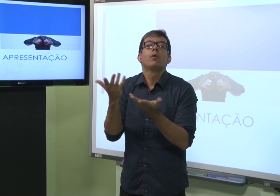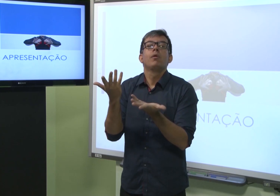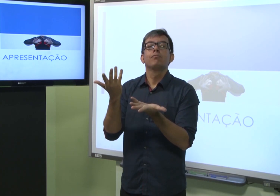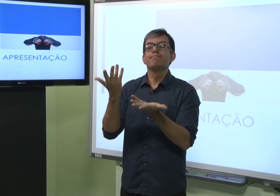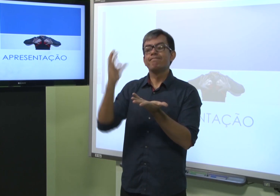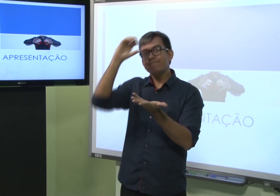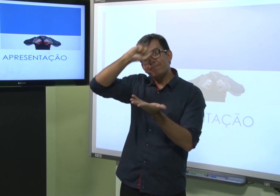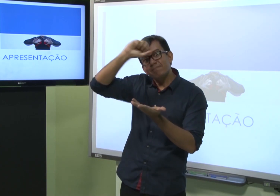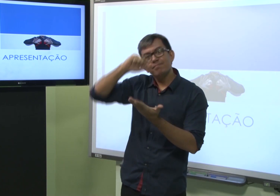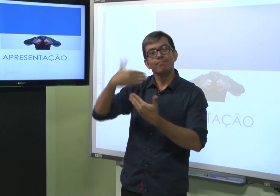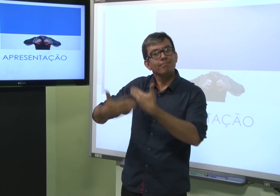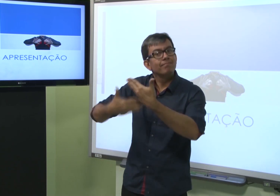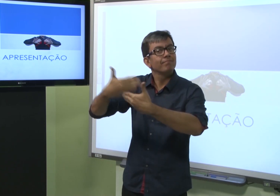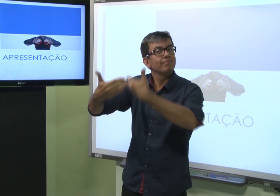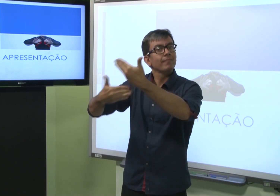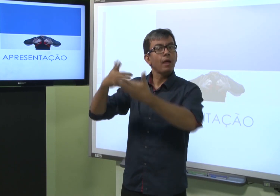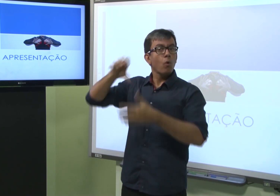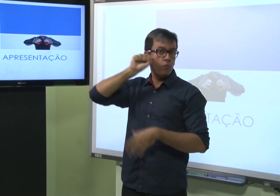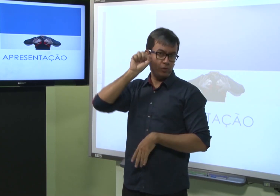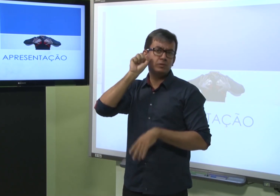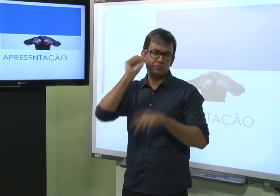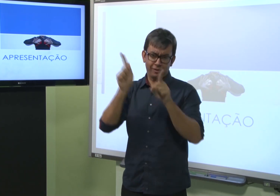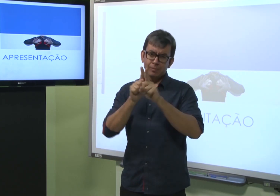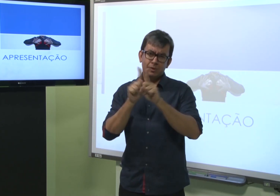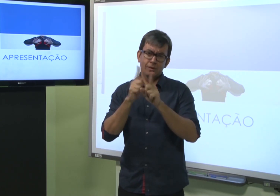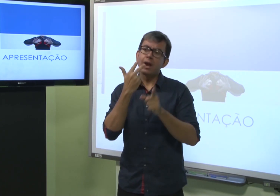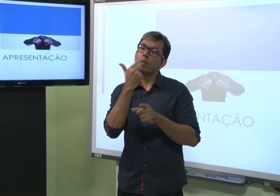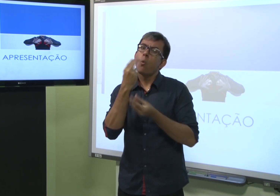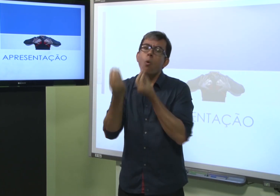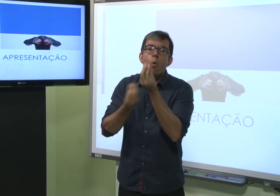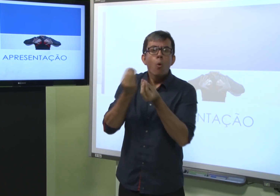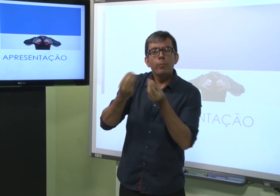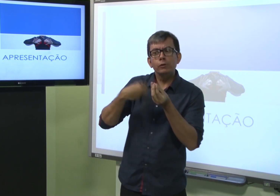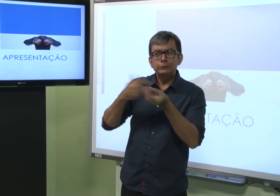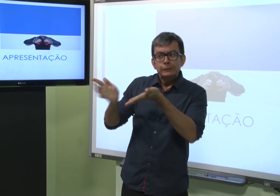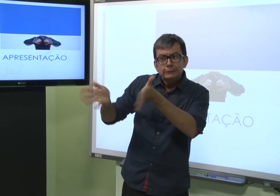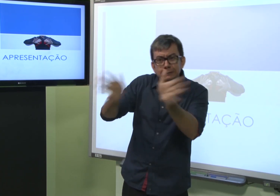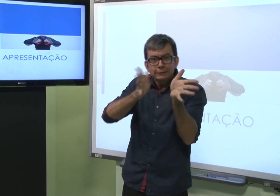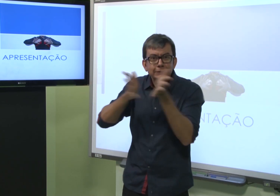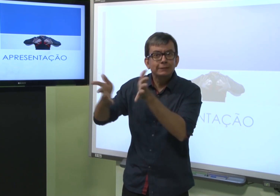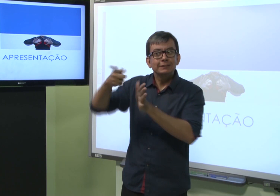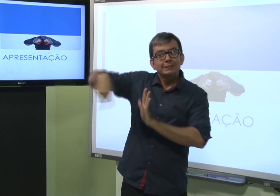Eu ensino para os ouvintes para que eles possam aprender sobre a língua de sinais.